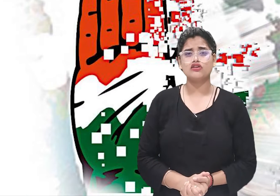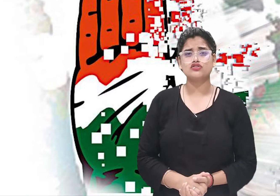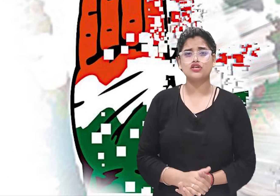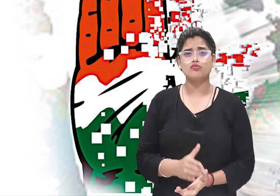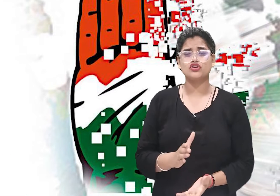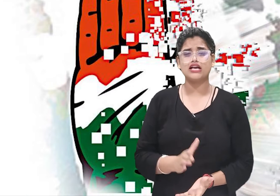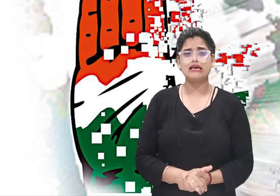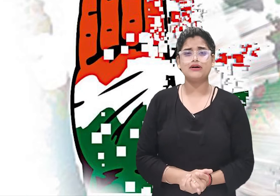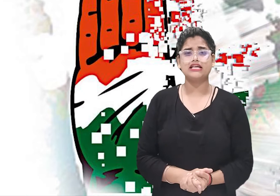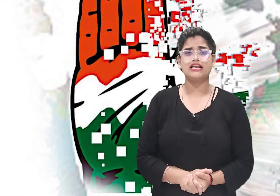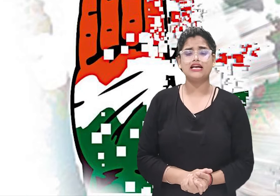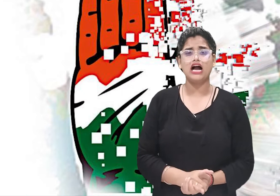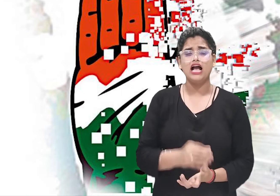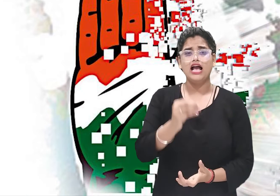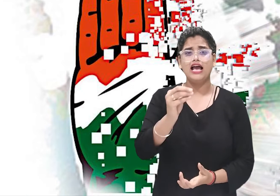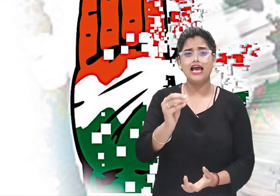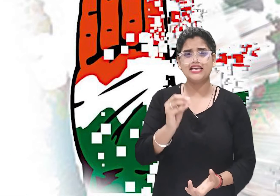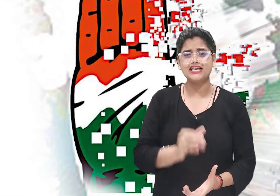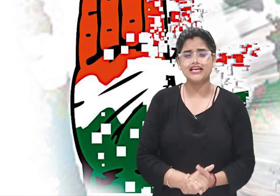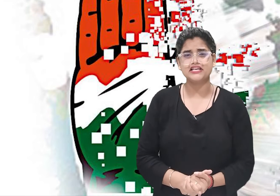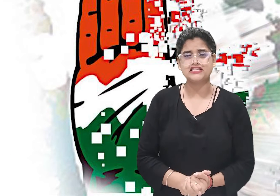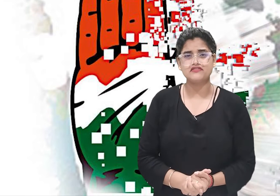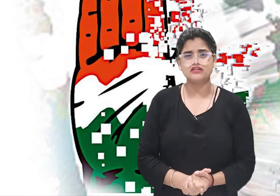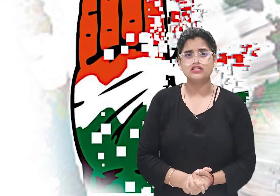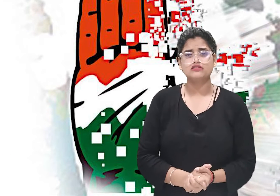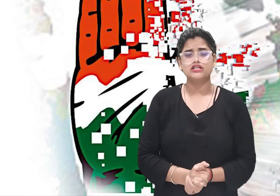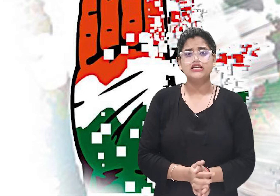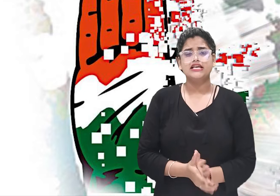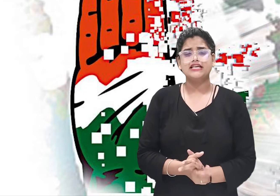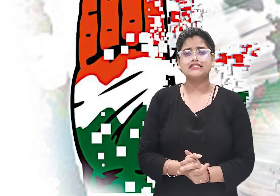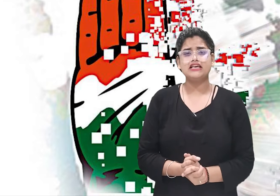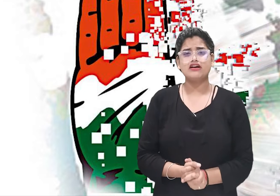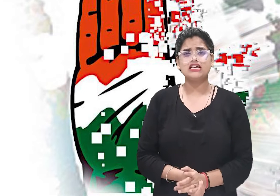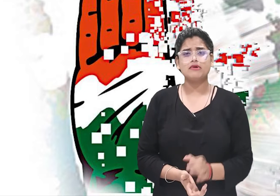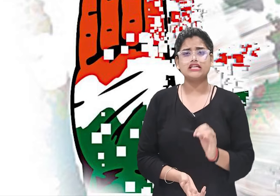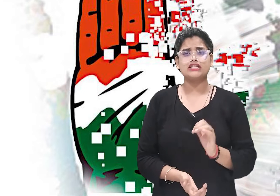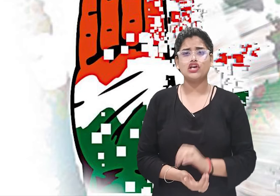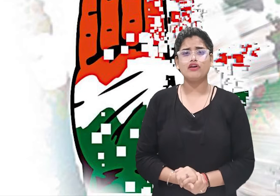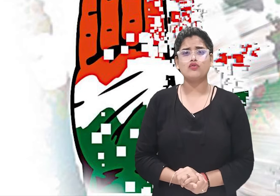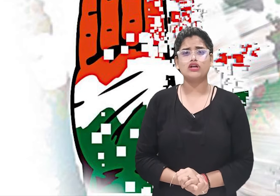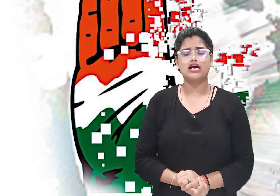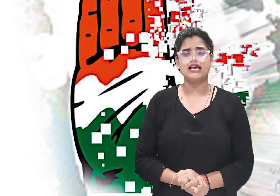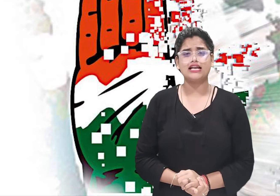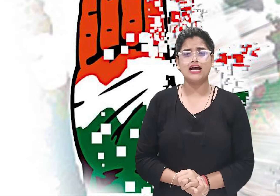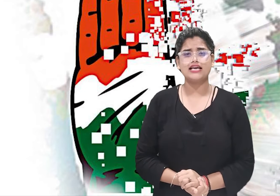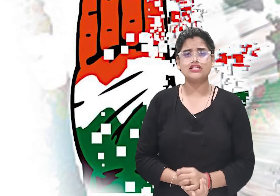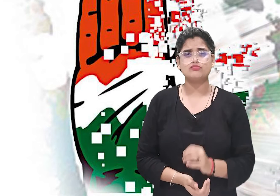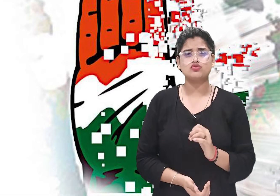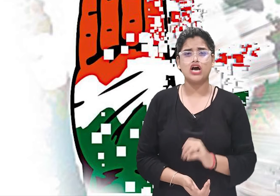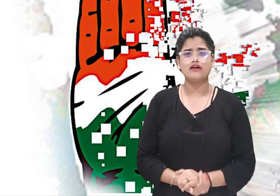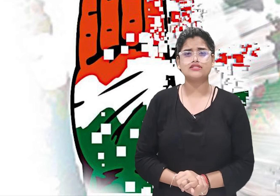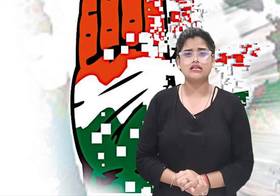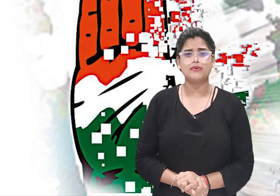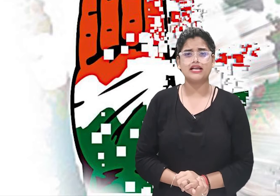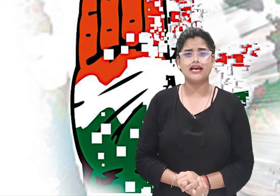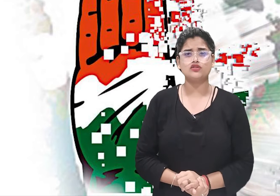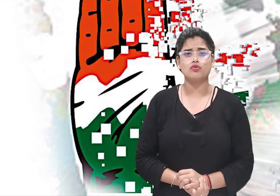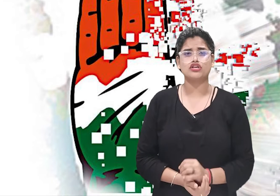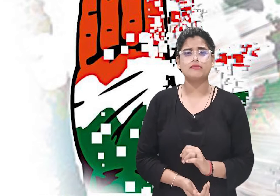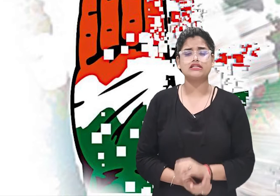और उसकी मुखिया के बदलने का है ही नहीं इसी इसकी वजह बताते हुए उनका कहना है की जब चुनार सर पर है तो मुख्यमंत्री